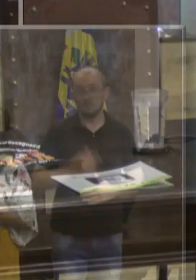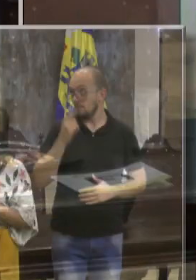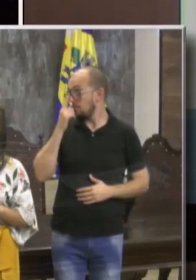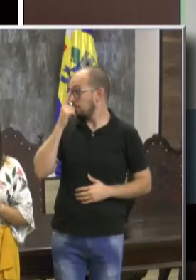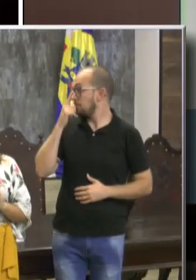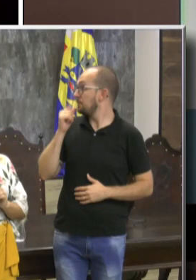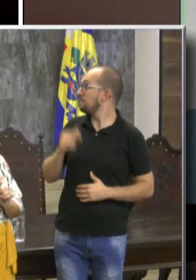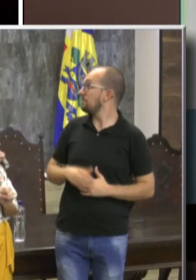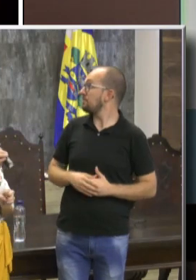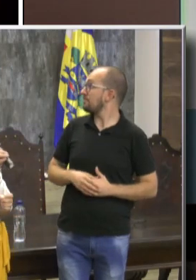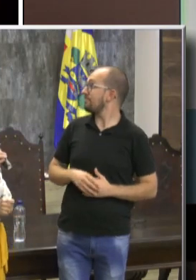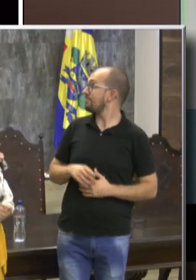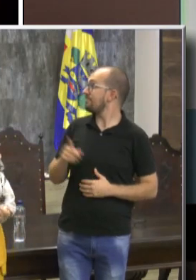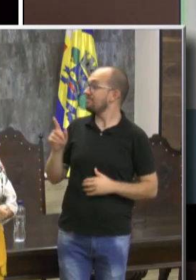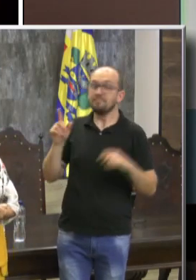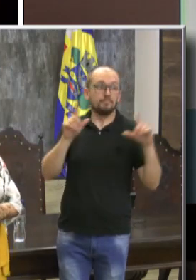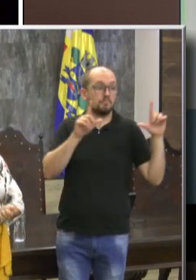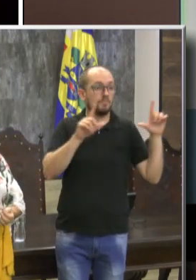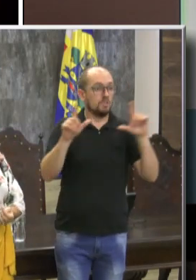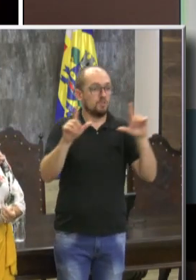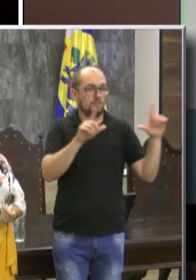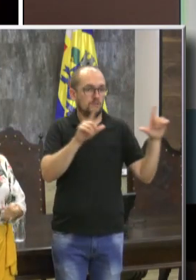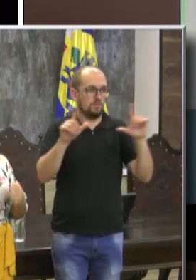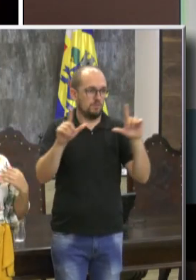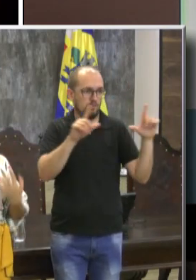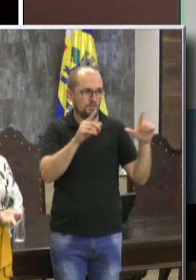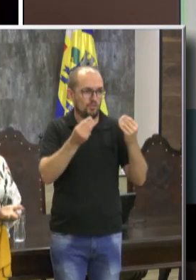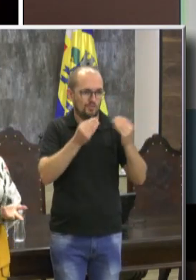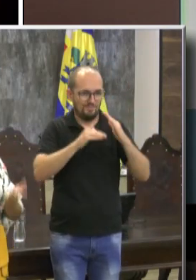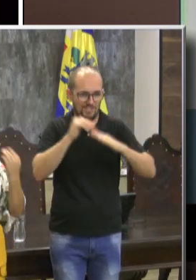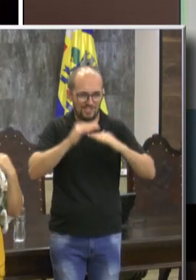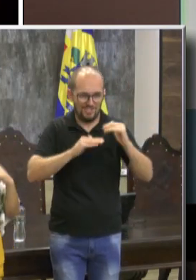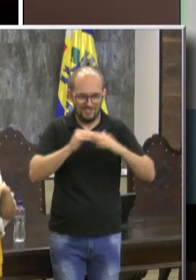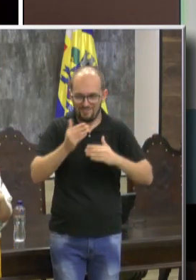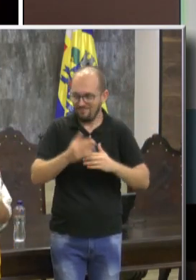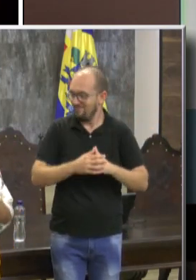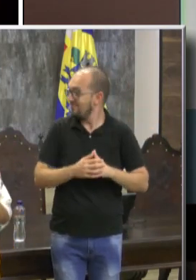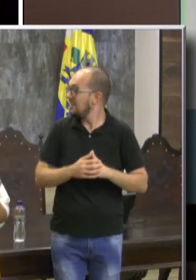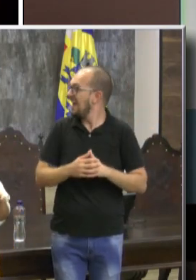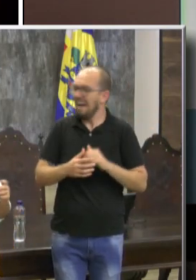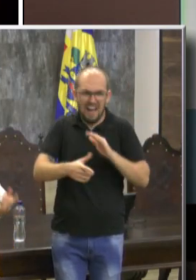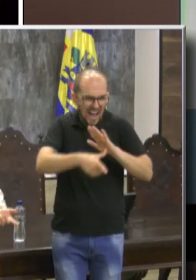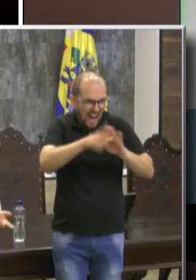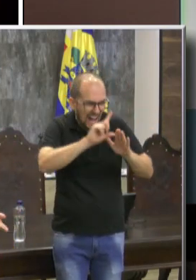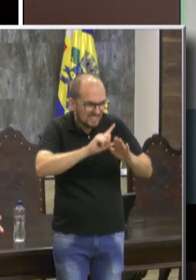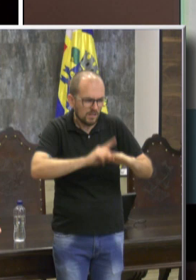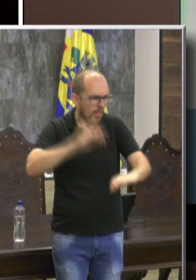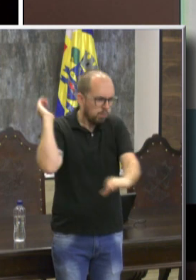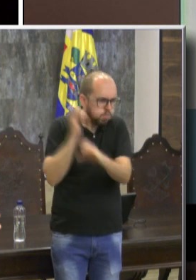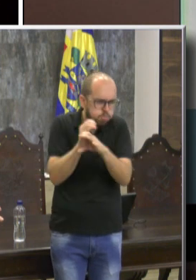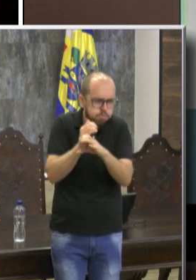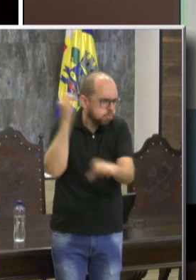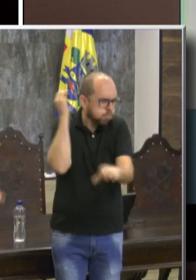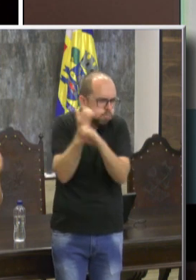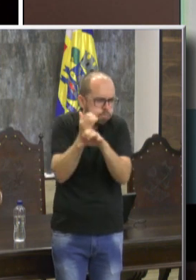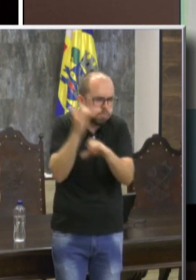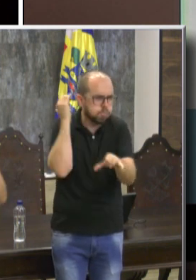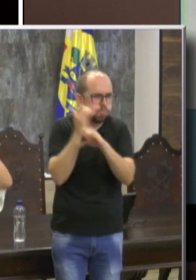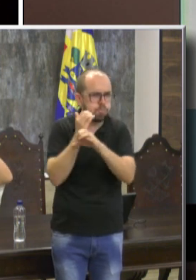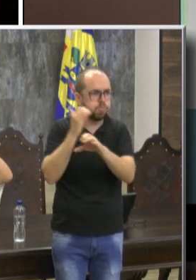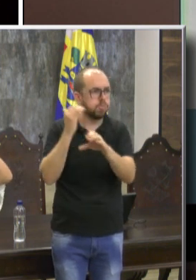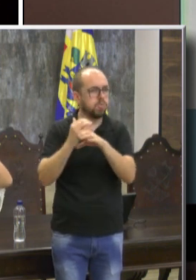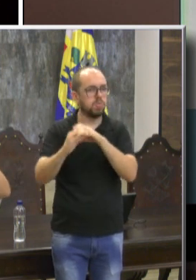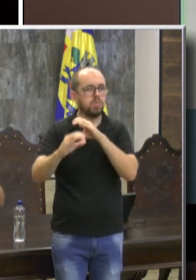Aqui a gente está vendo imagens do currículo funcional na prática. Então, algo que antes era impossível de acontecer, hoje acontece. Ali na